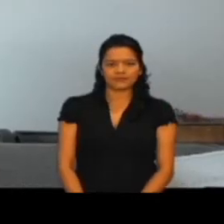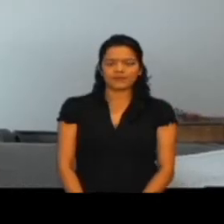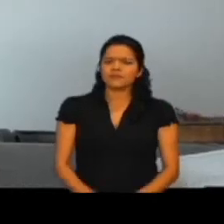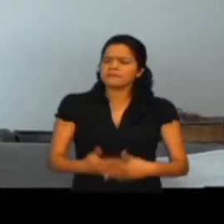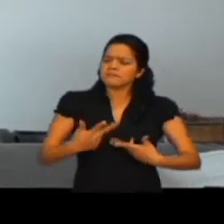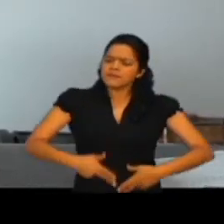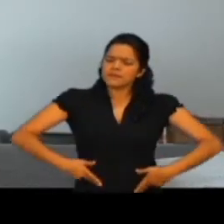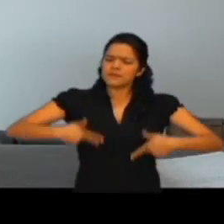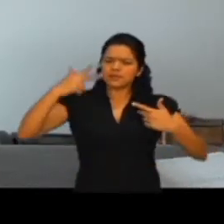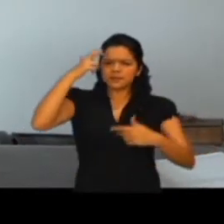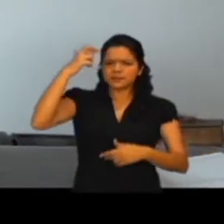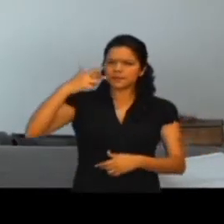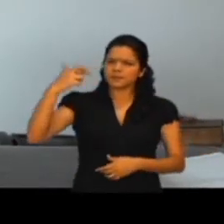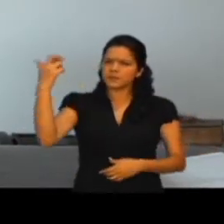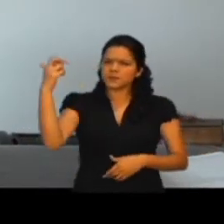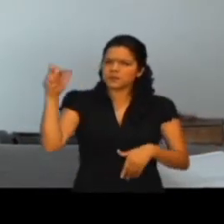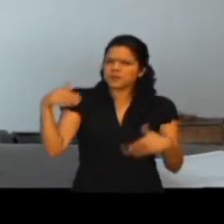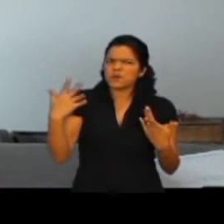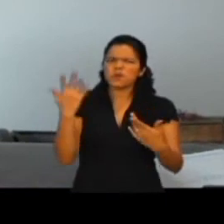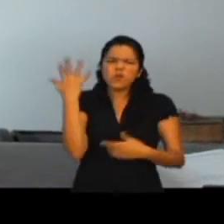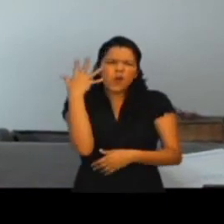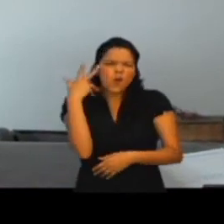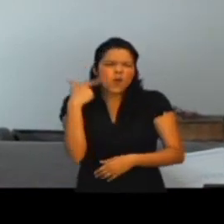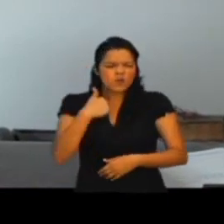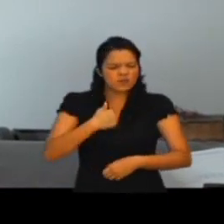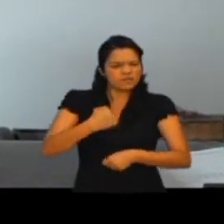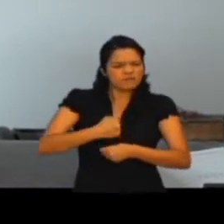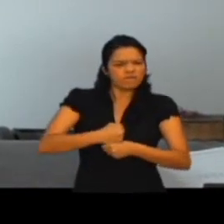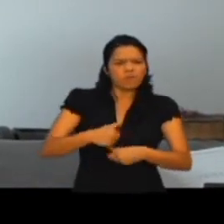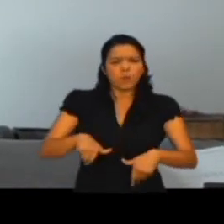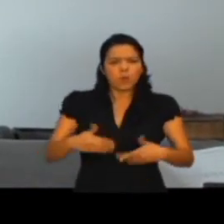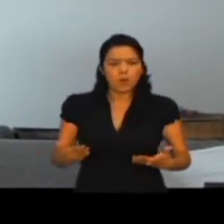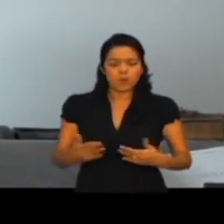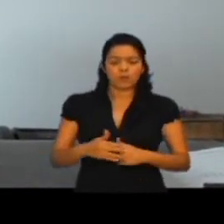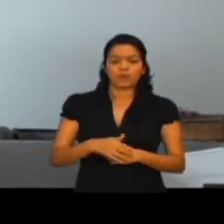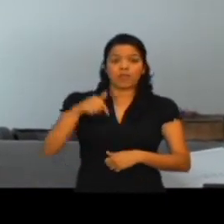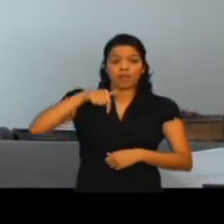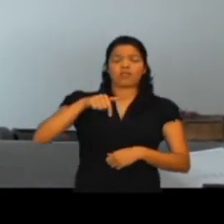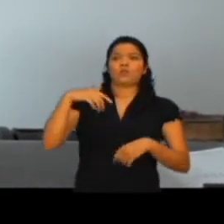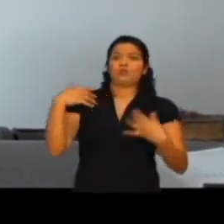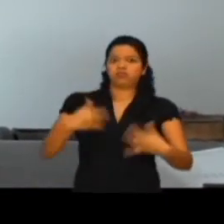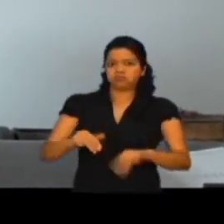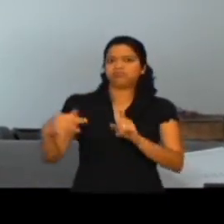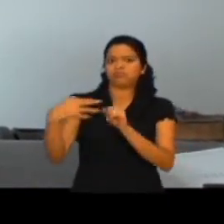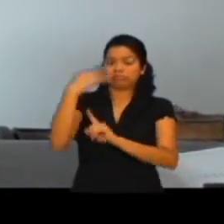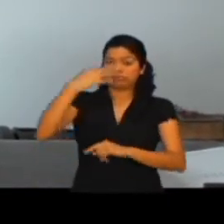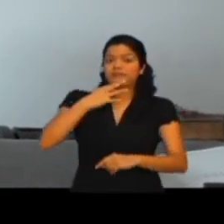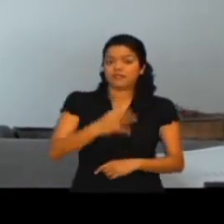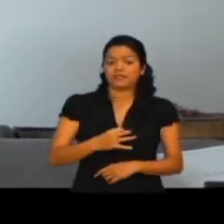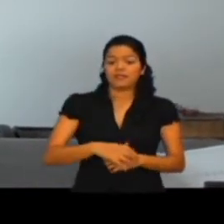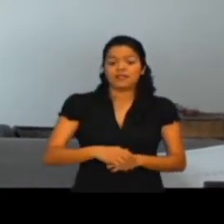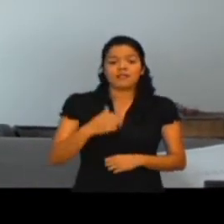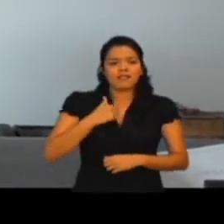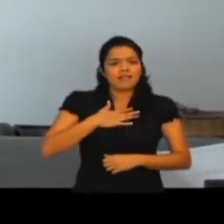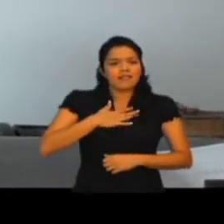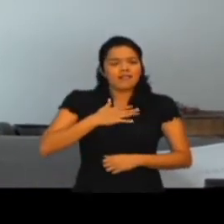En cuanto a la vida profesional, digamos, el día a día mío, me ha cambiado, y aquí sí que me ha cambiado, porque es que de ser uno periodista,